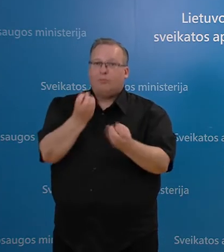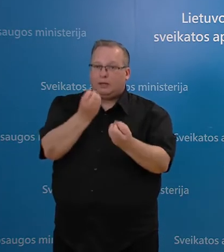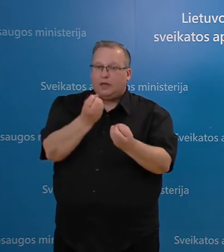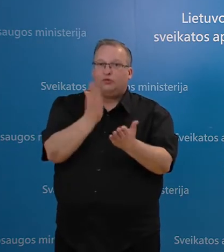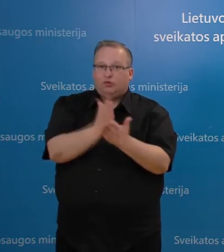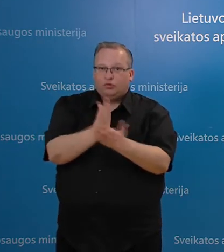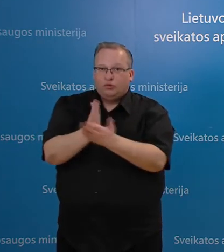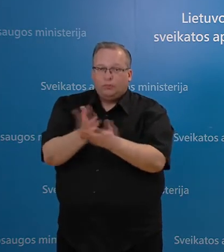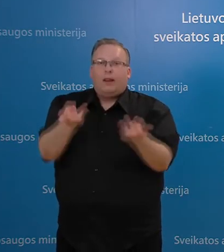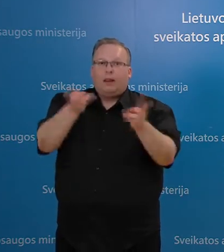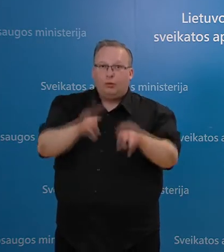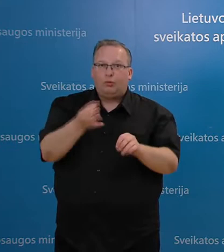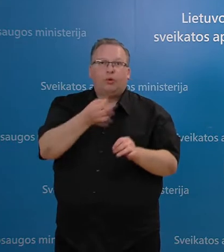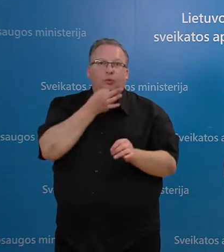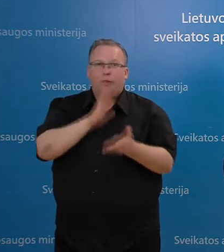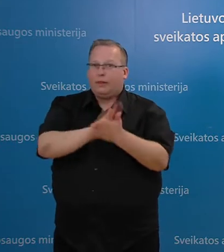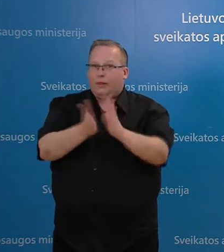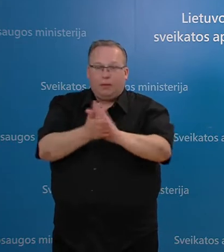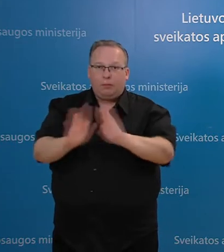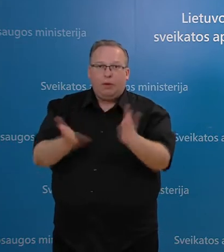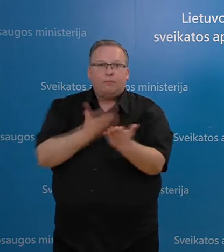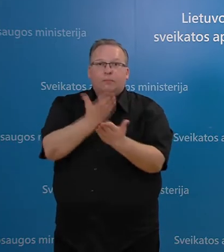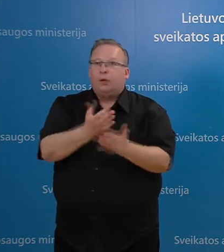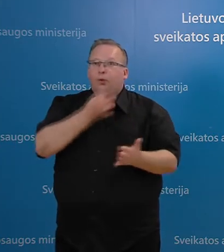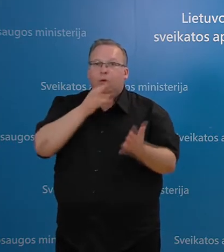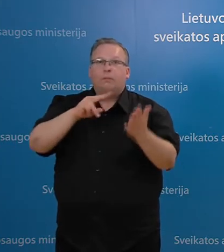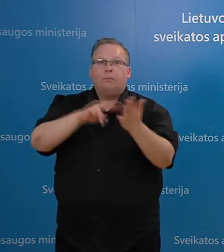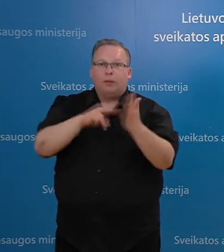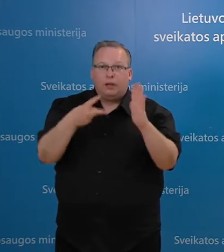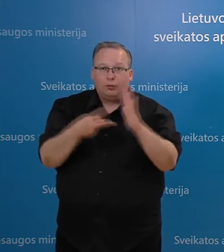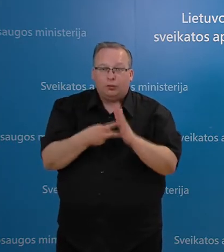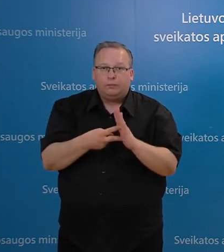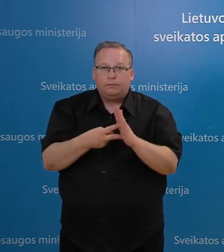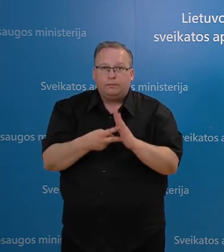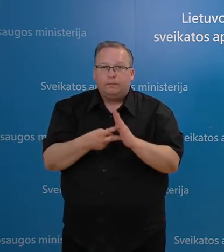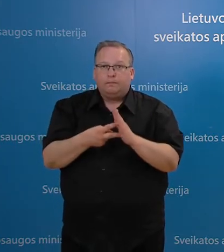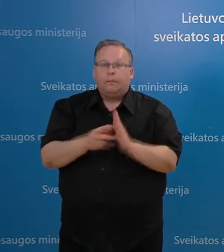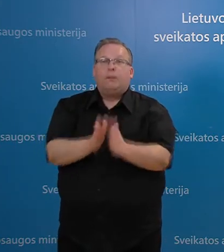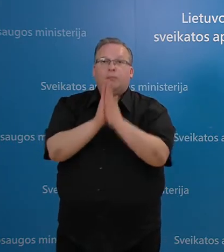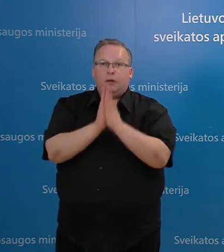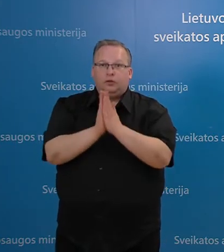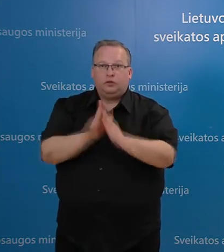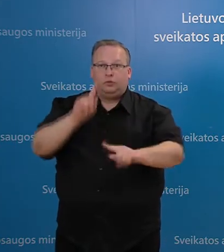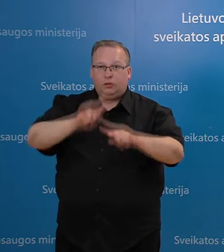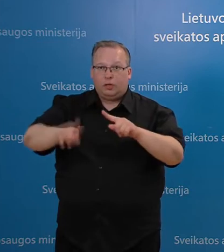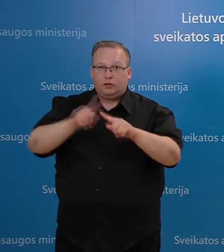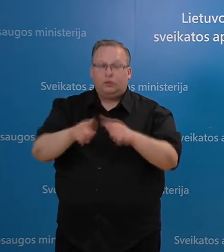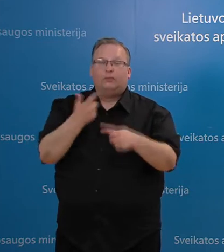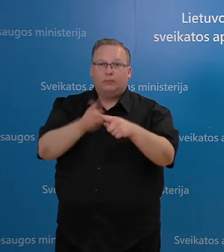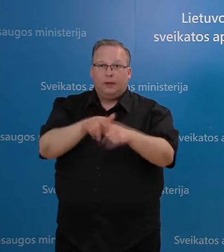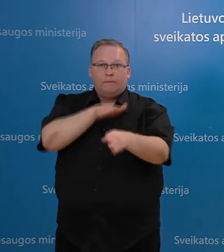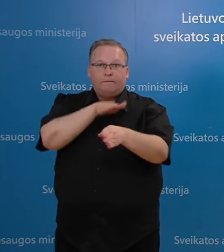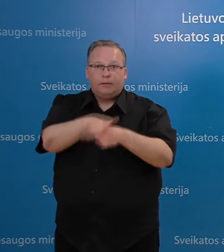įstaigų, kurios nepasirengia ir arba nepateikia planų ir tikrai raginčiau, kaip galima greičiau tą